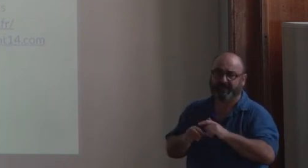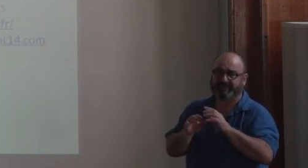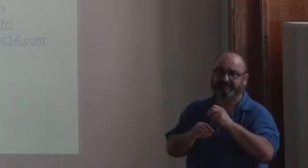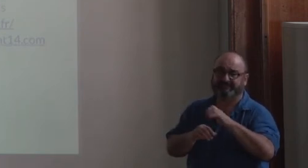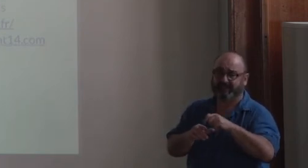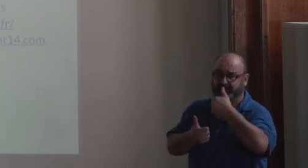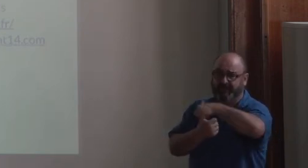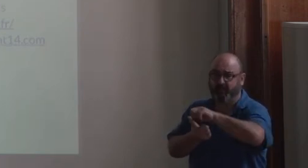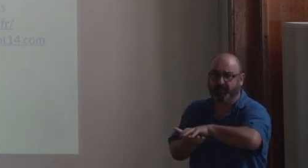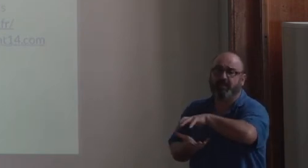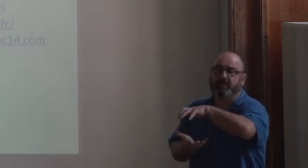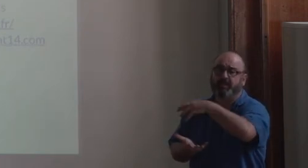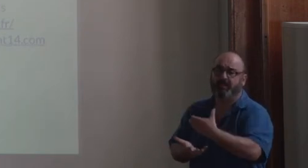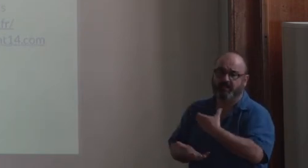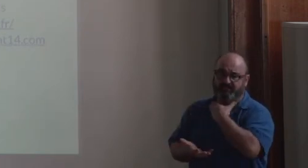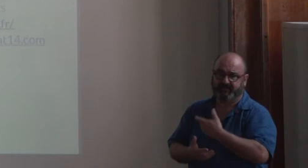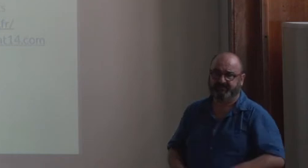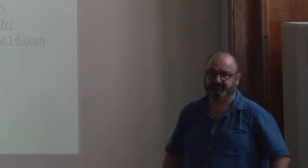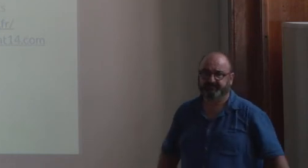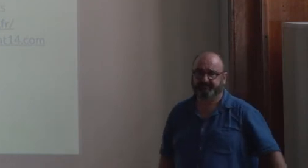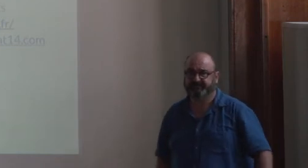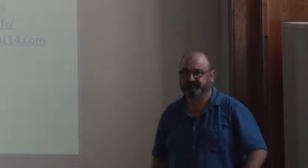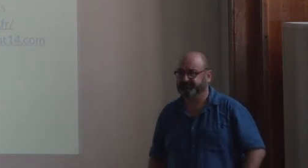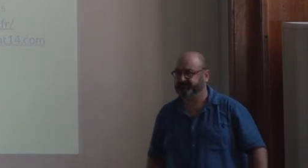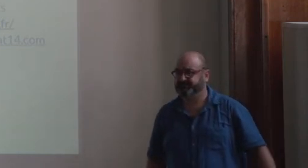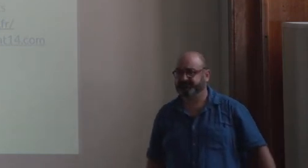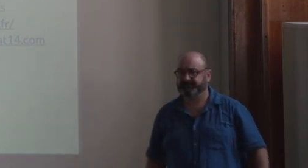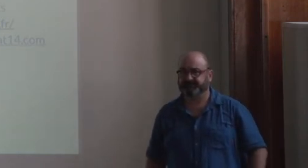restent en mémoire ou quoi, et du coup, on peut avoir des soucis avec ça.